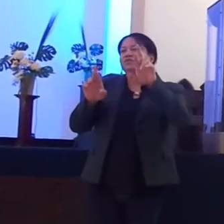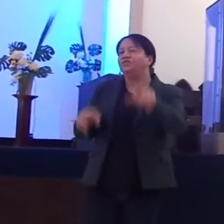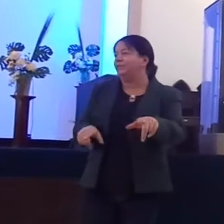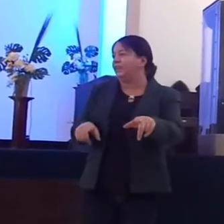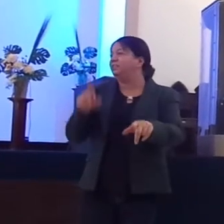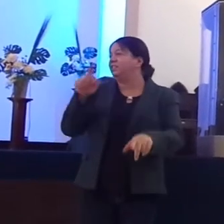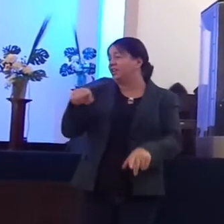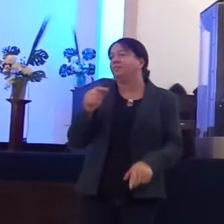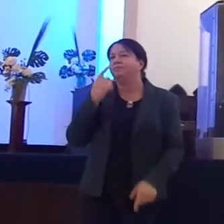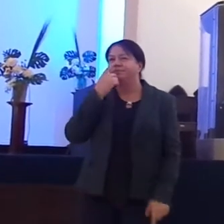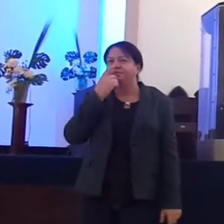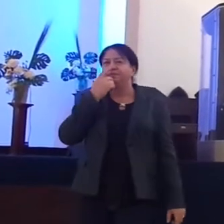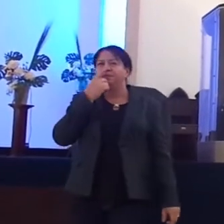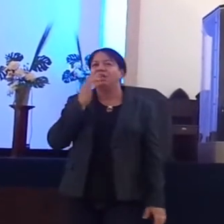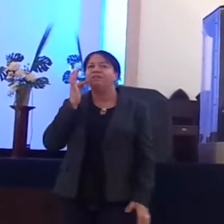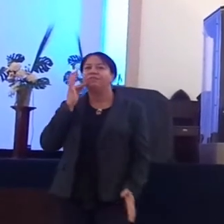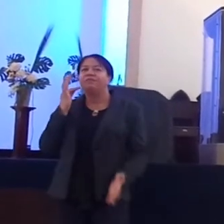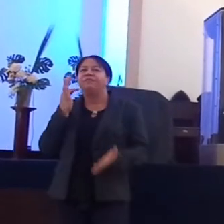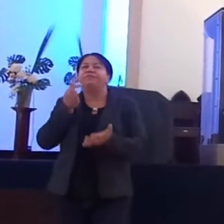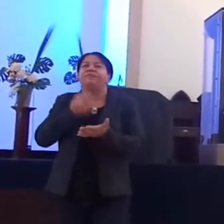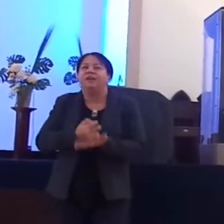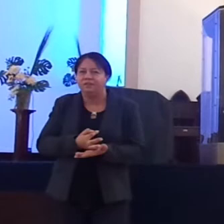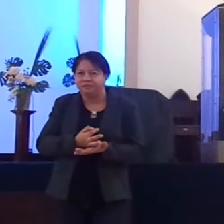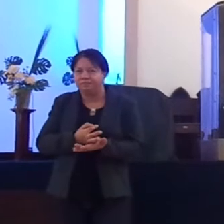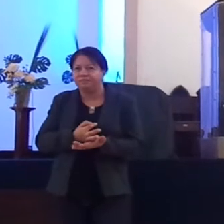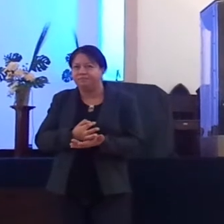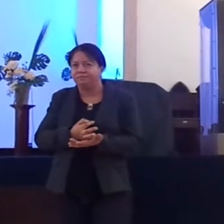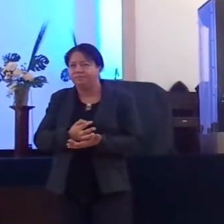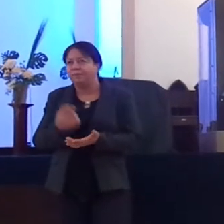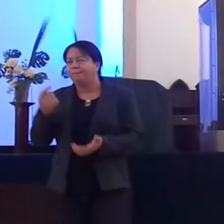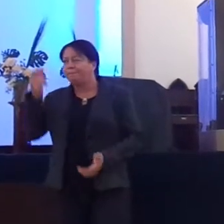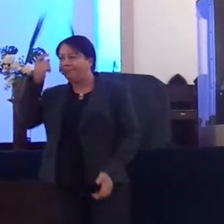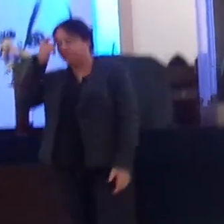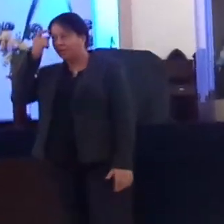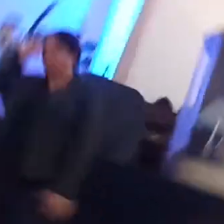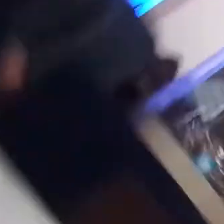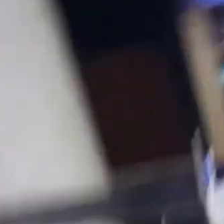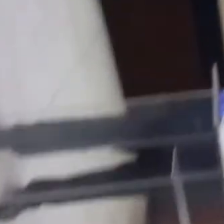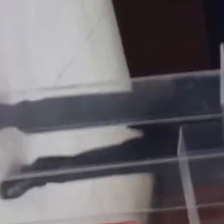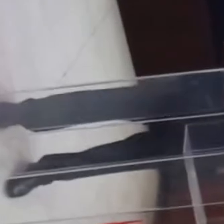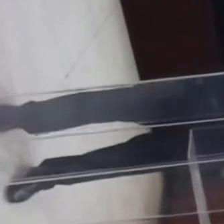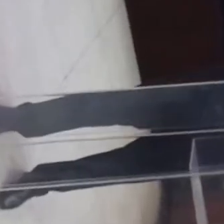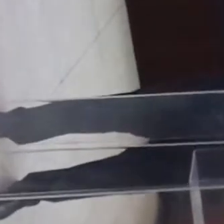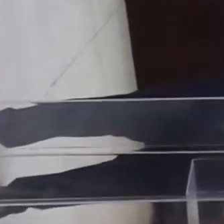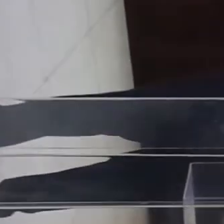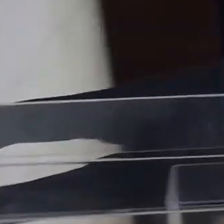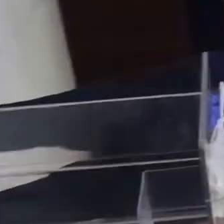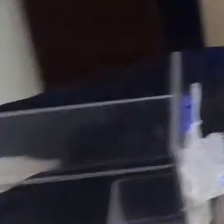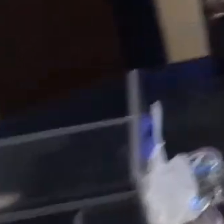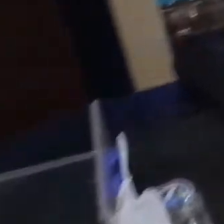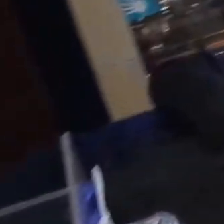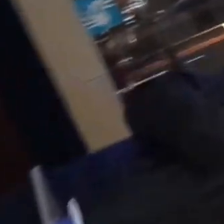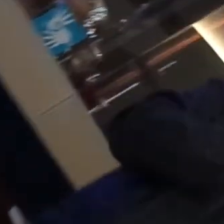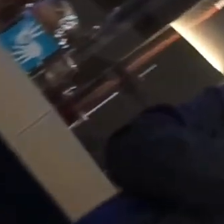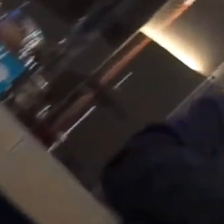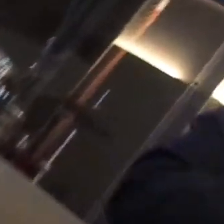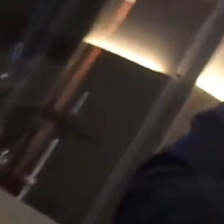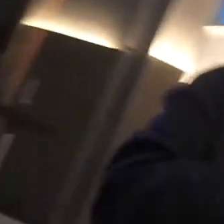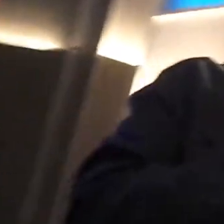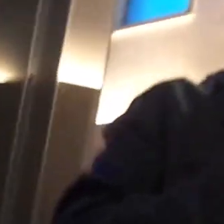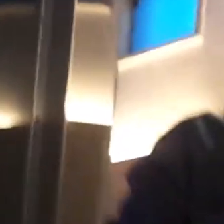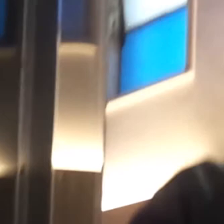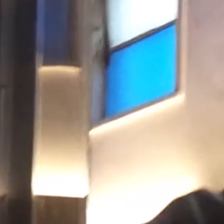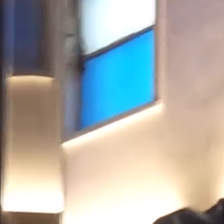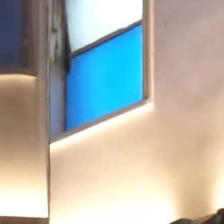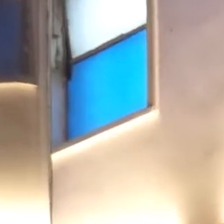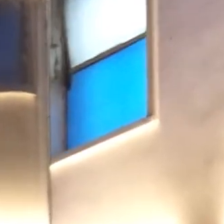do que é uma fé mental, né? Alguns chamam de fé